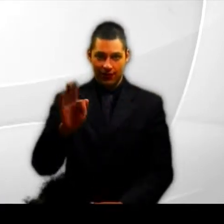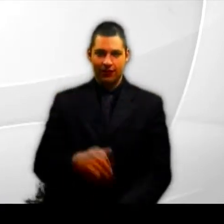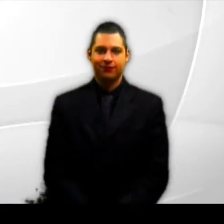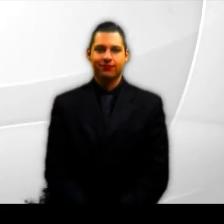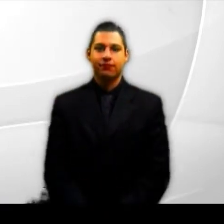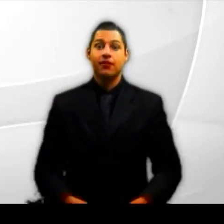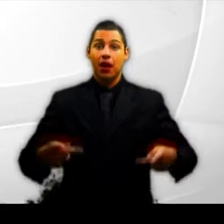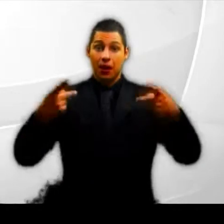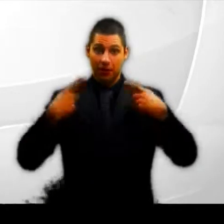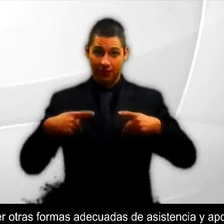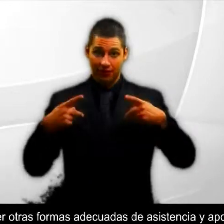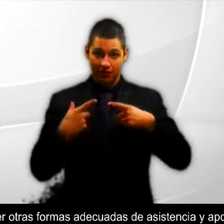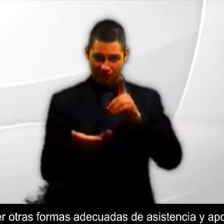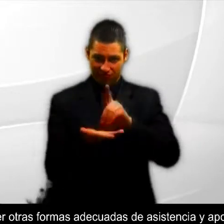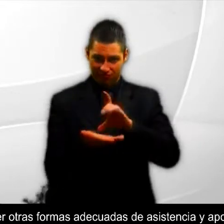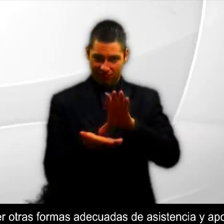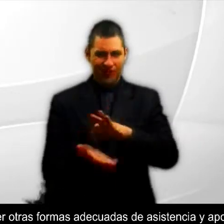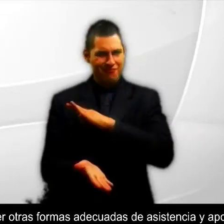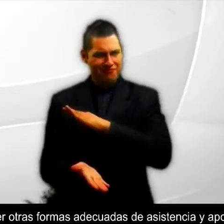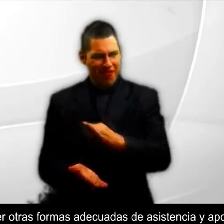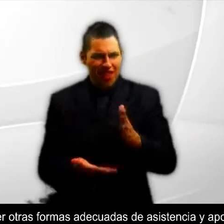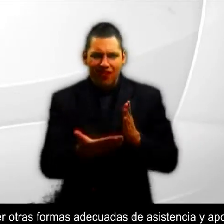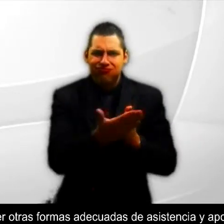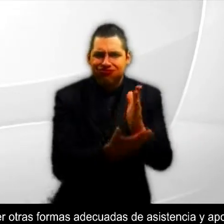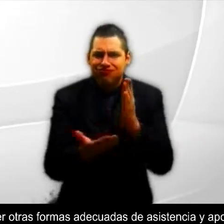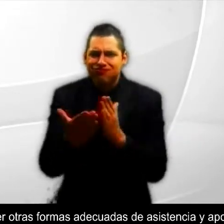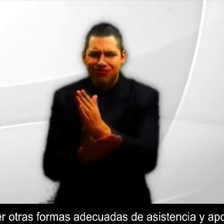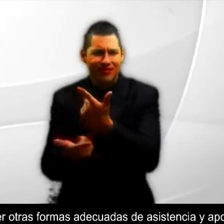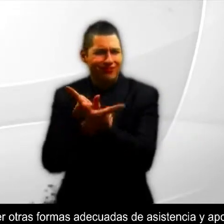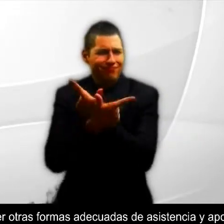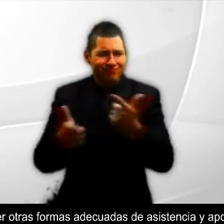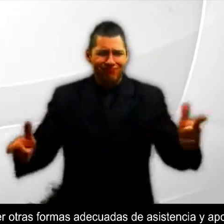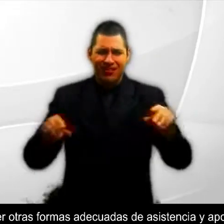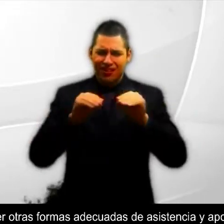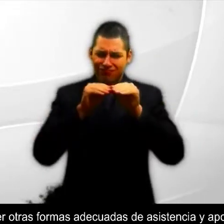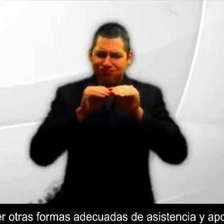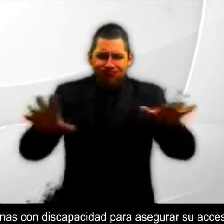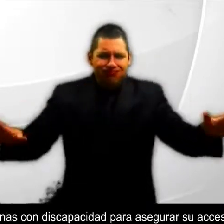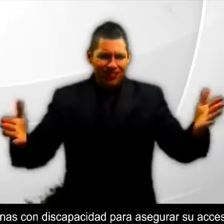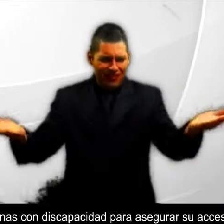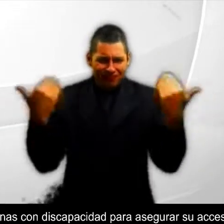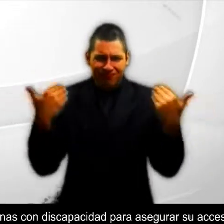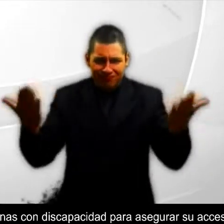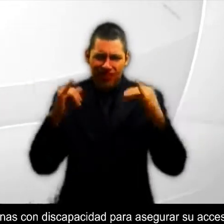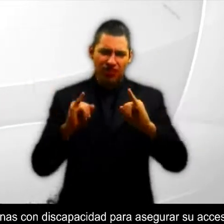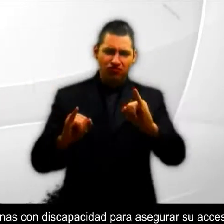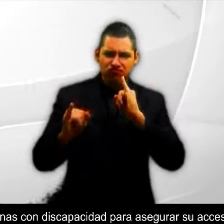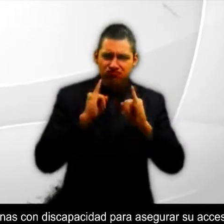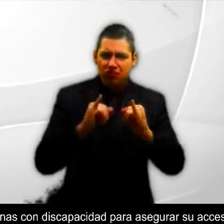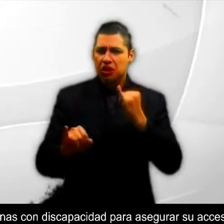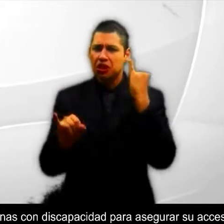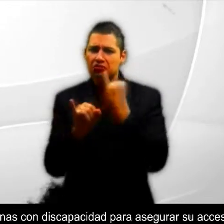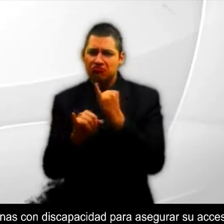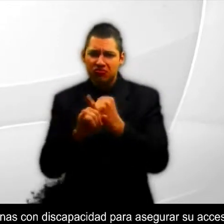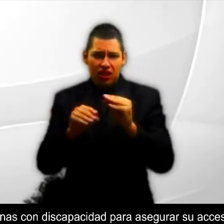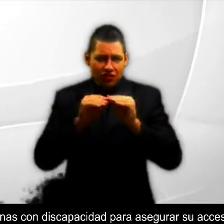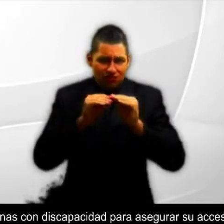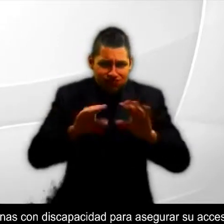F. Promover otras formas adecuadas de asistencia y apoyo a las personas con discapacidad para asegurar su acceso a la